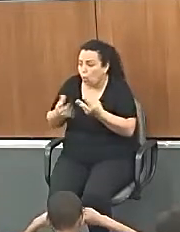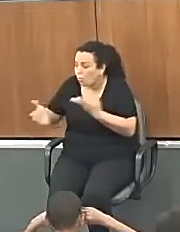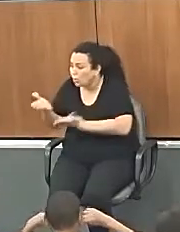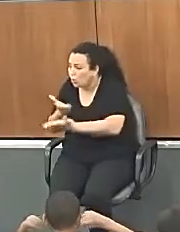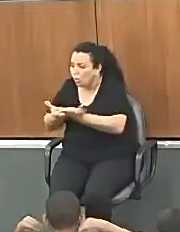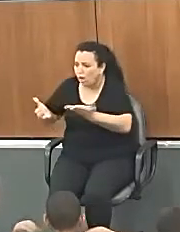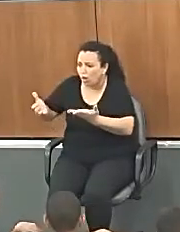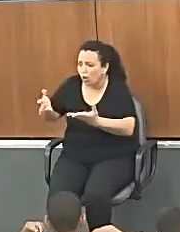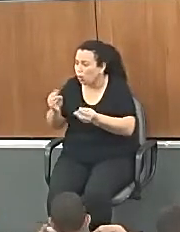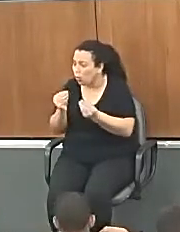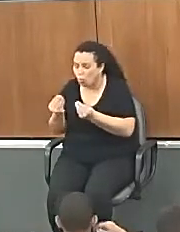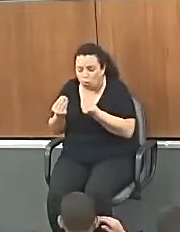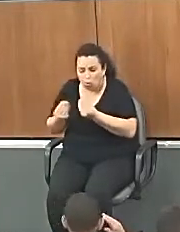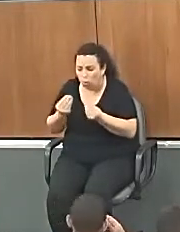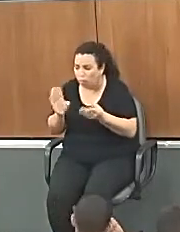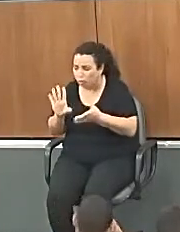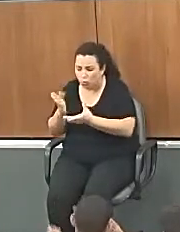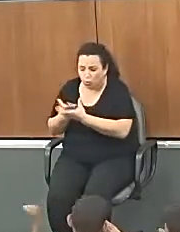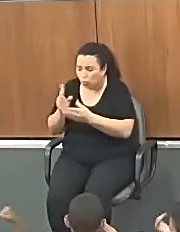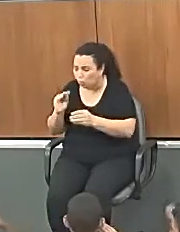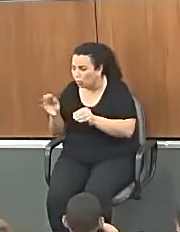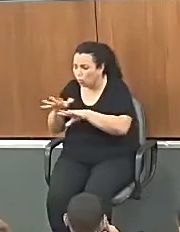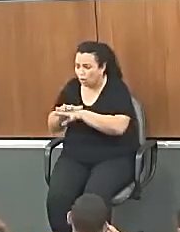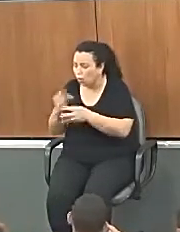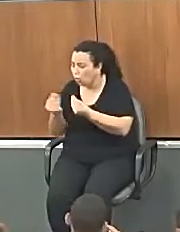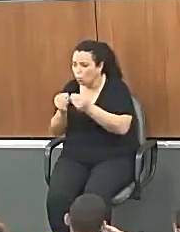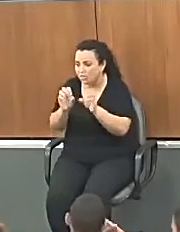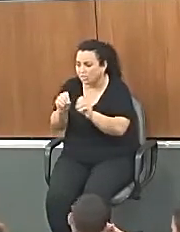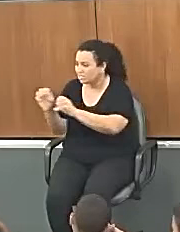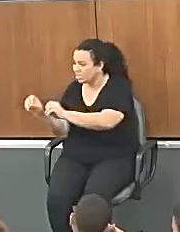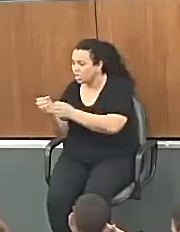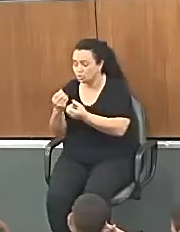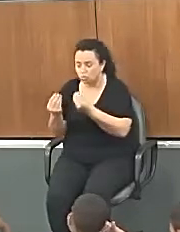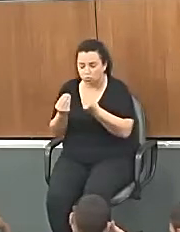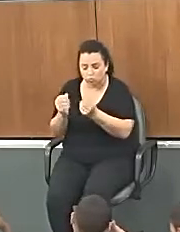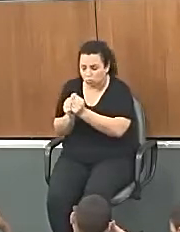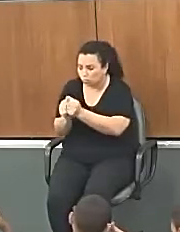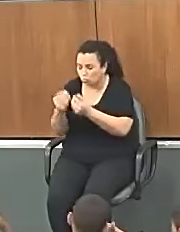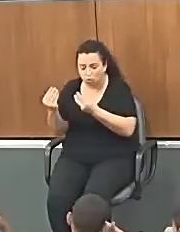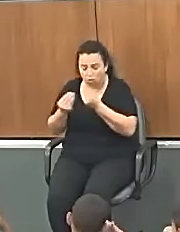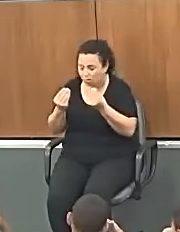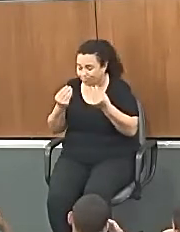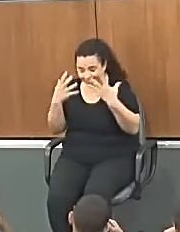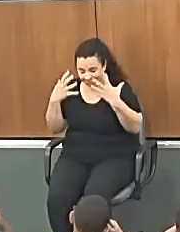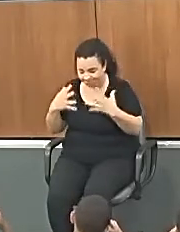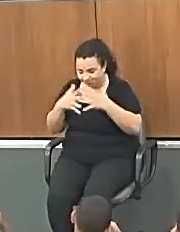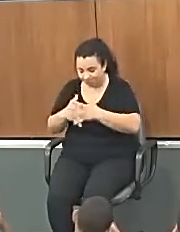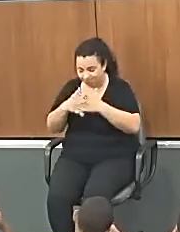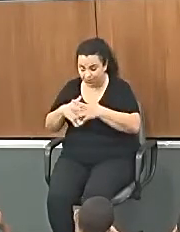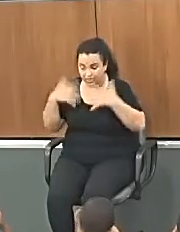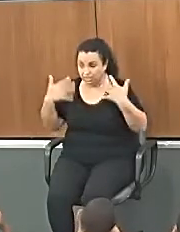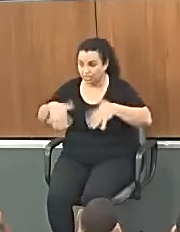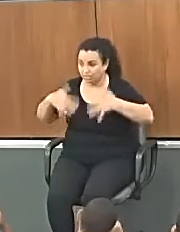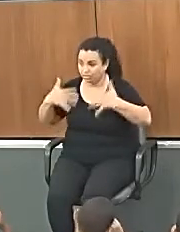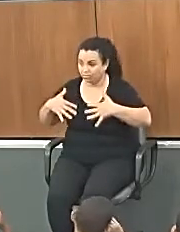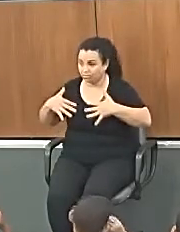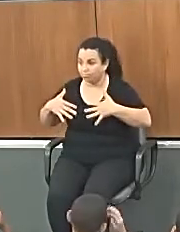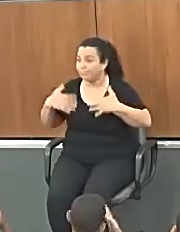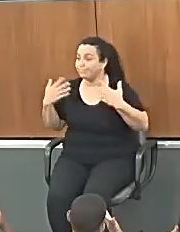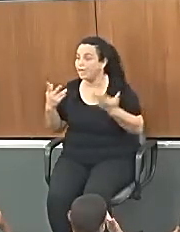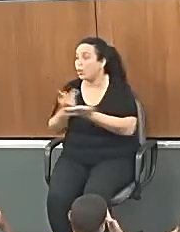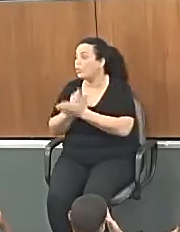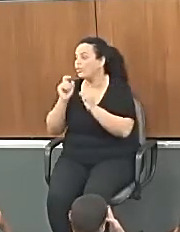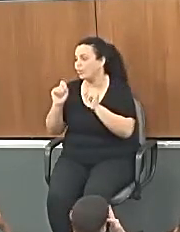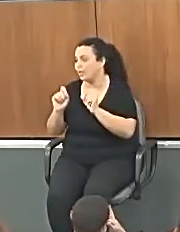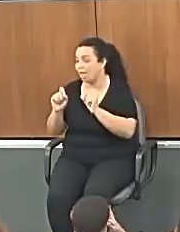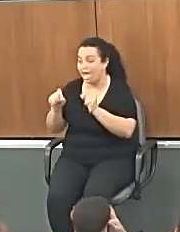e foi a dificuldade muito grande uma dificuldade muito grande para as três crianças que enfrentaram e para as outras crianças que também